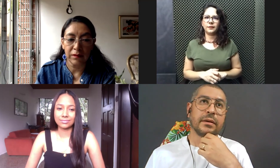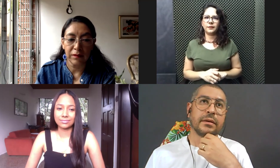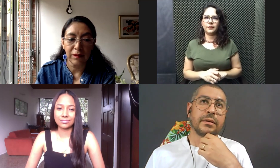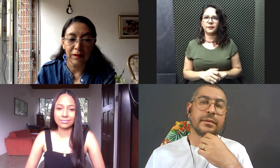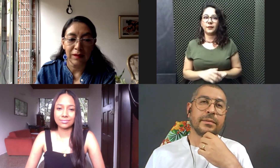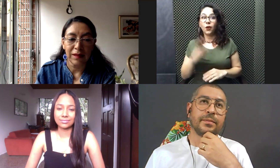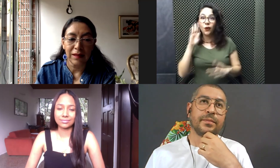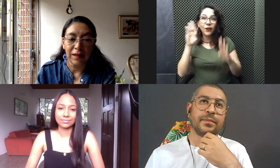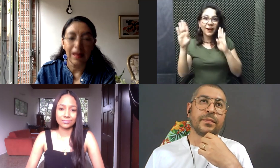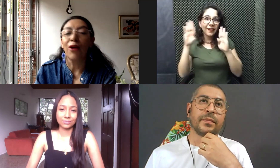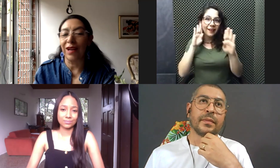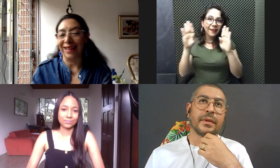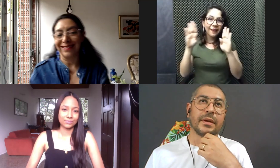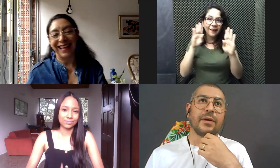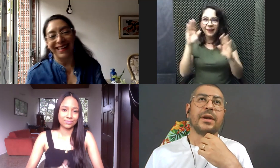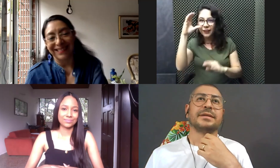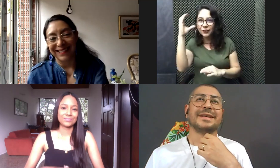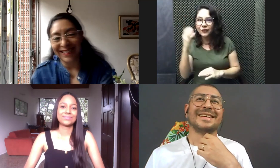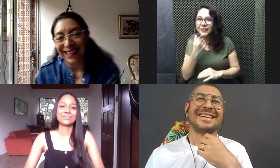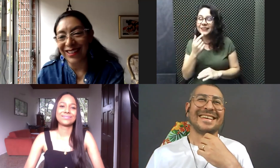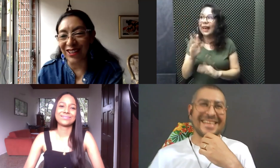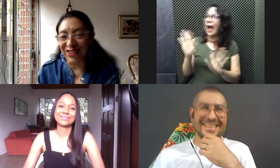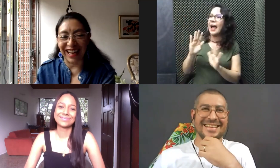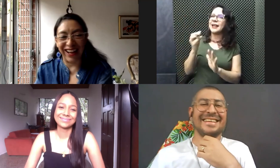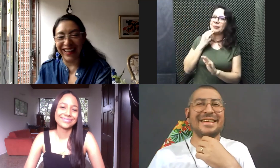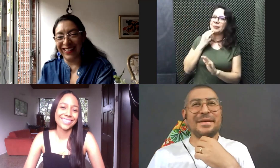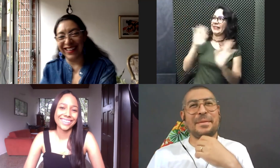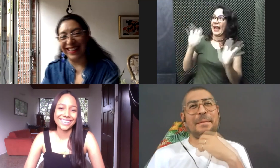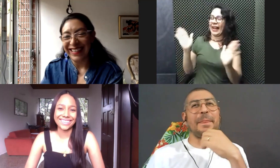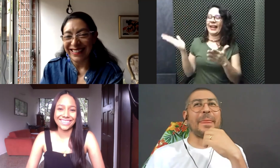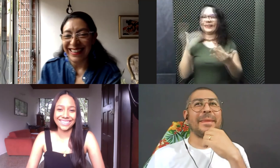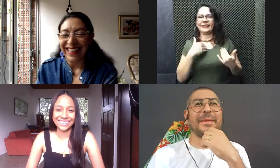Hola. Hola, ya. Ahora,